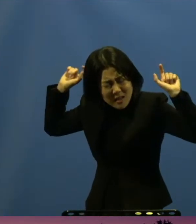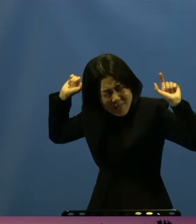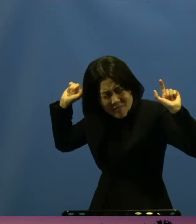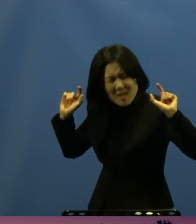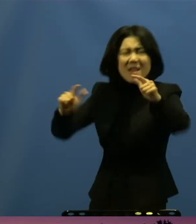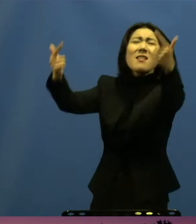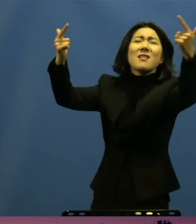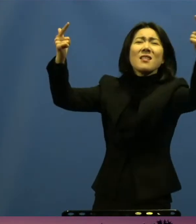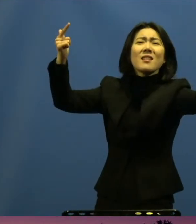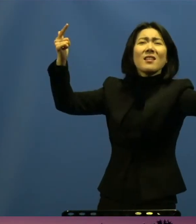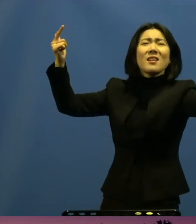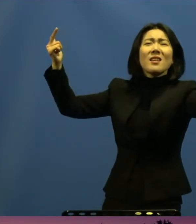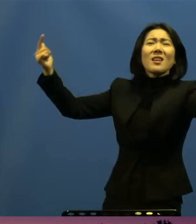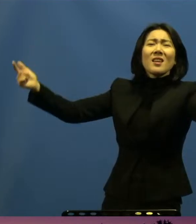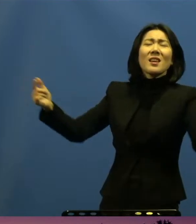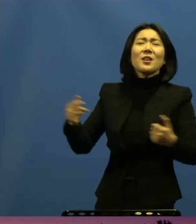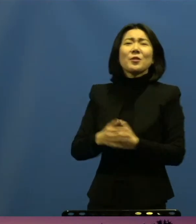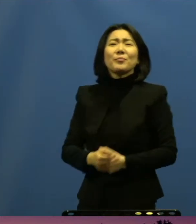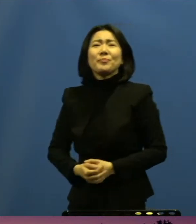않겠네.